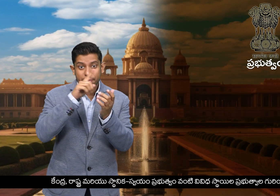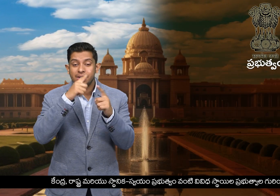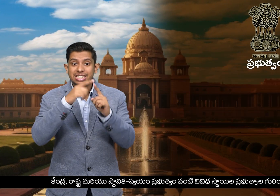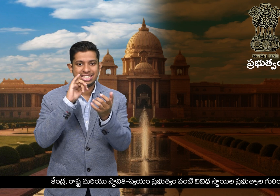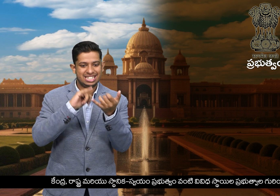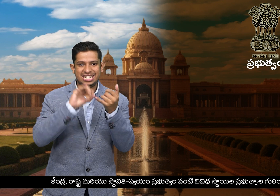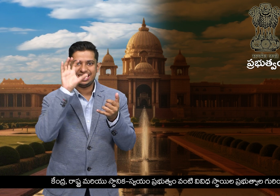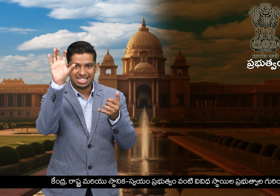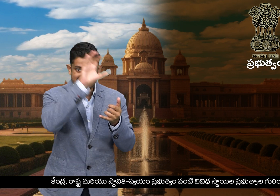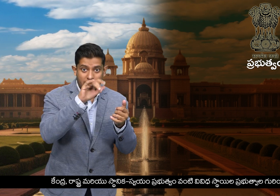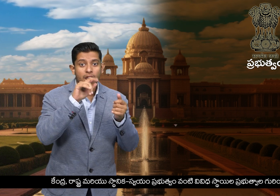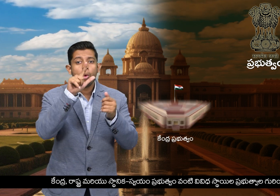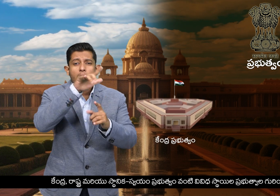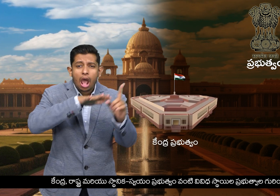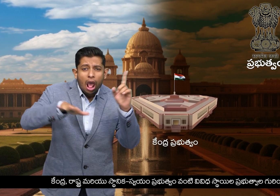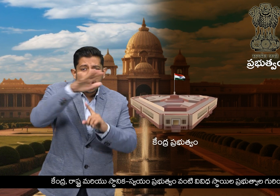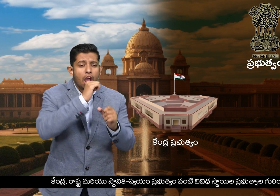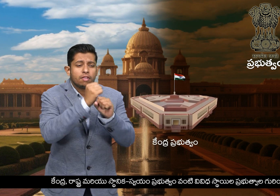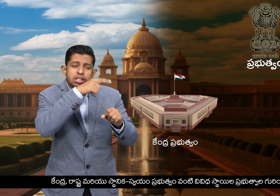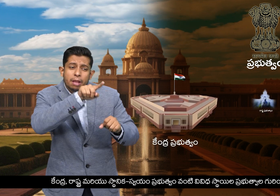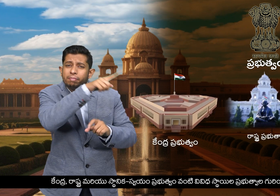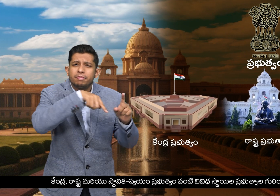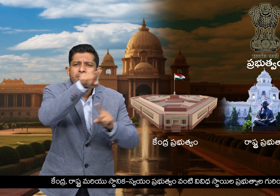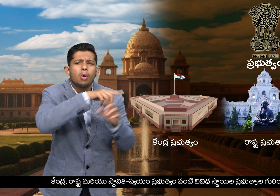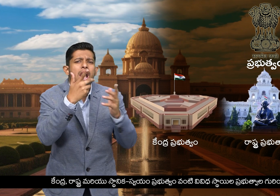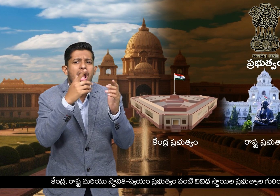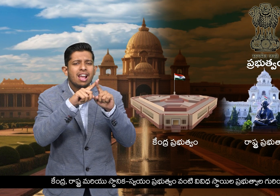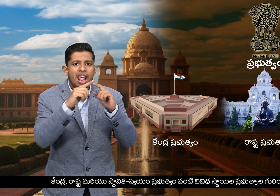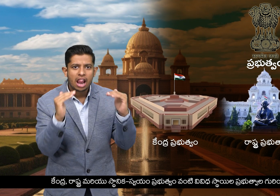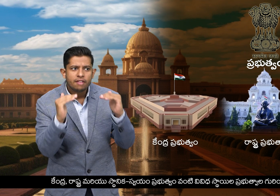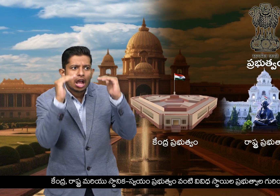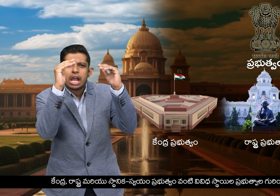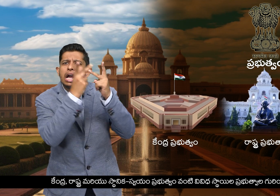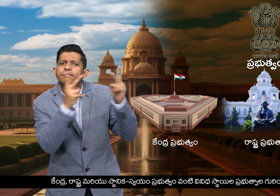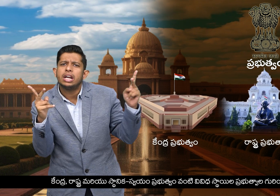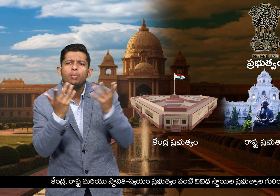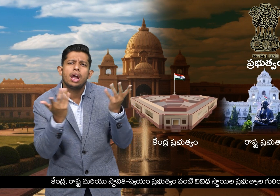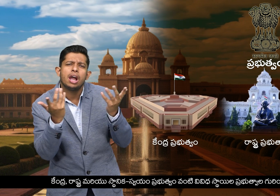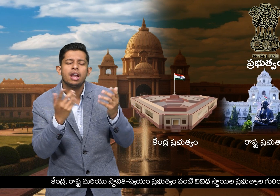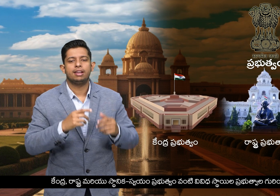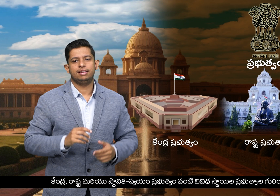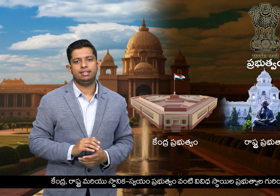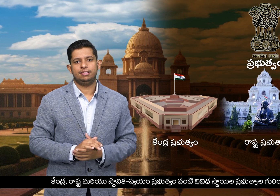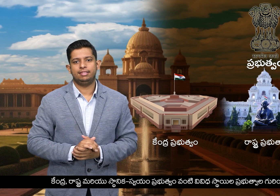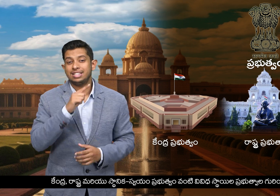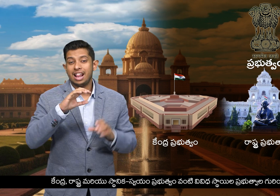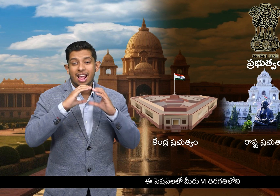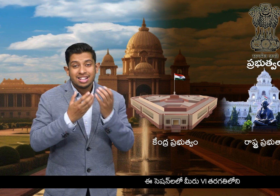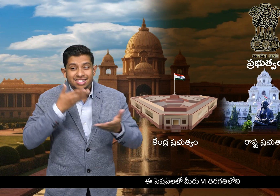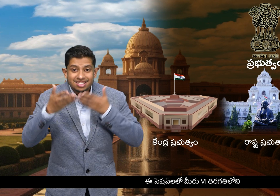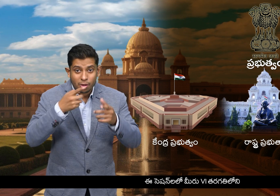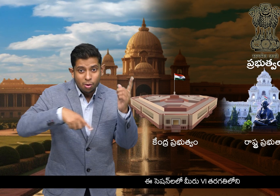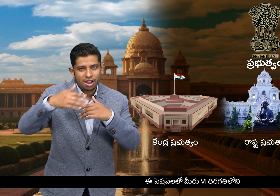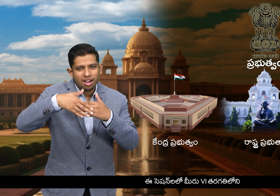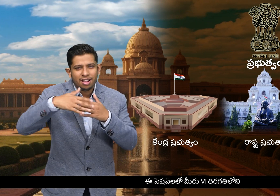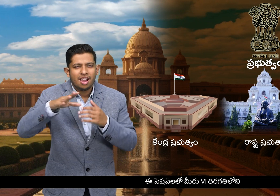కేంద్ర, రాష్ట్ర మరియు స్థానిక స్వయం ప్రభుత్వం వంటి వివిధ స్థాయిల ప్రభుత్వాల గురించి తెలుసుకున్నారు.